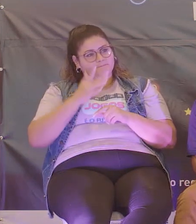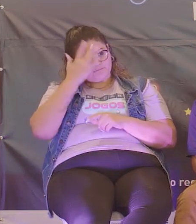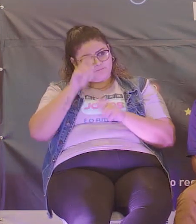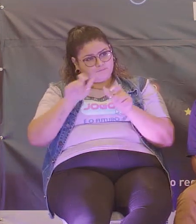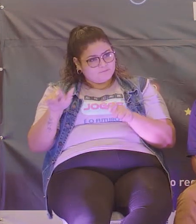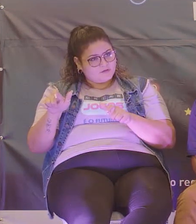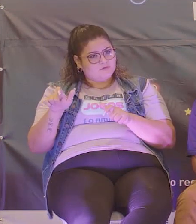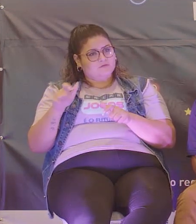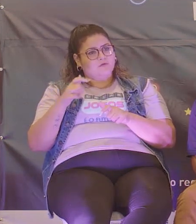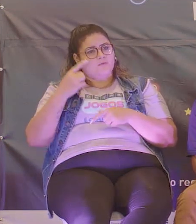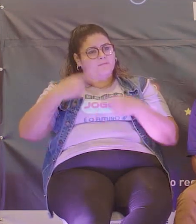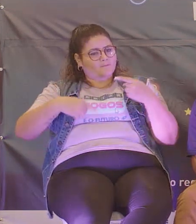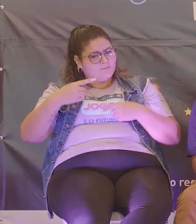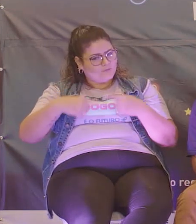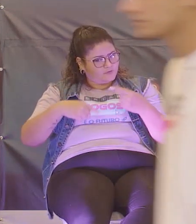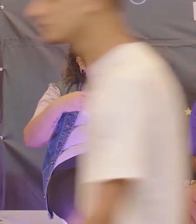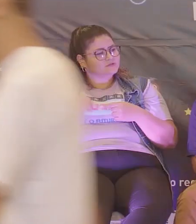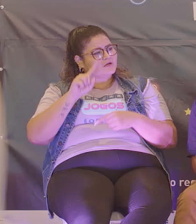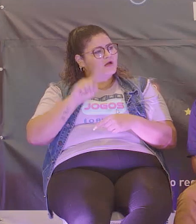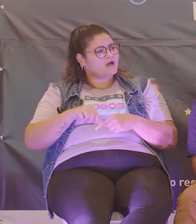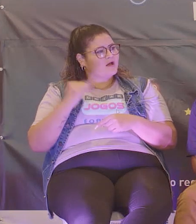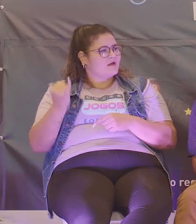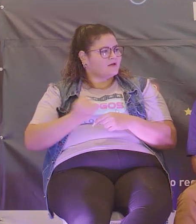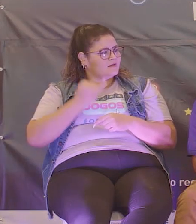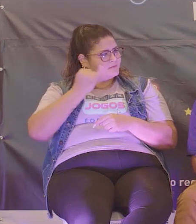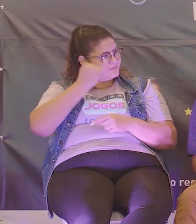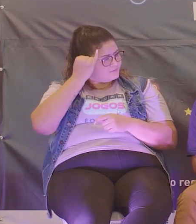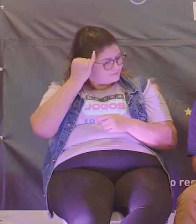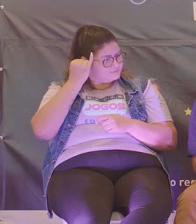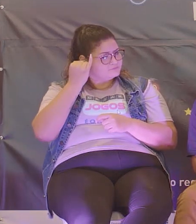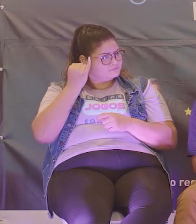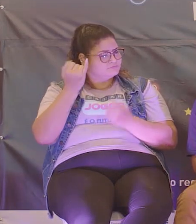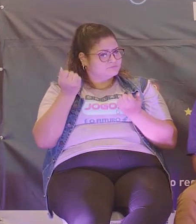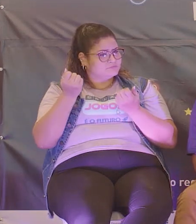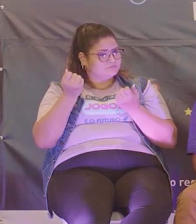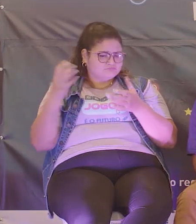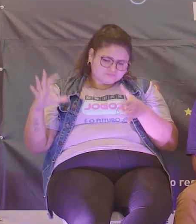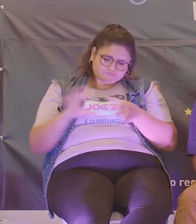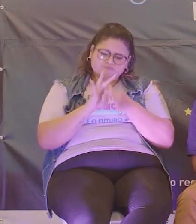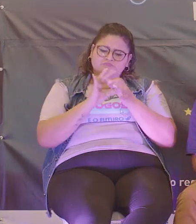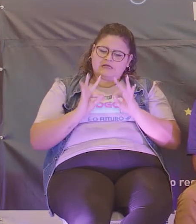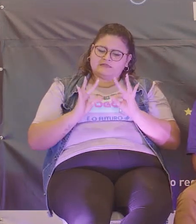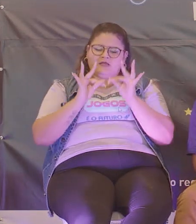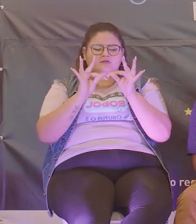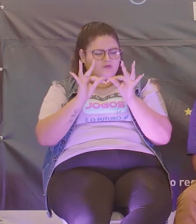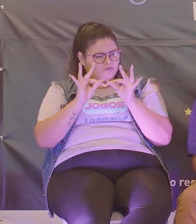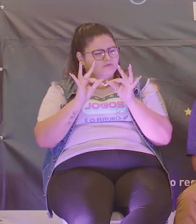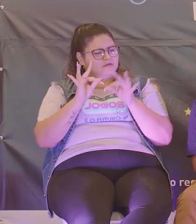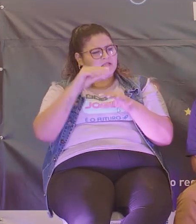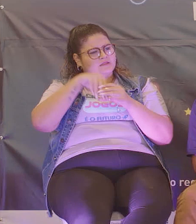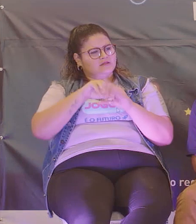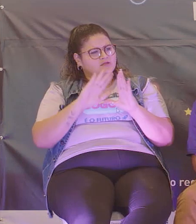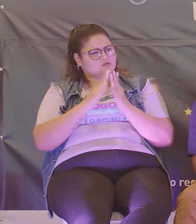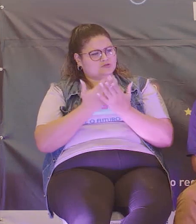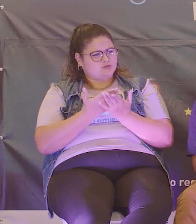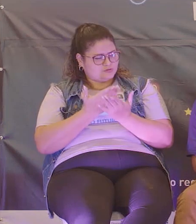da política, a suma importância da tecnologia, na inclusão da tecnologia, né? Já nas escolas, né, cara?